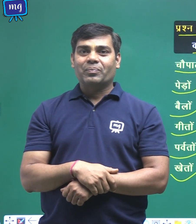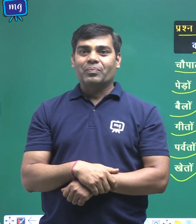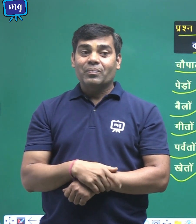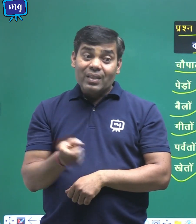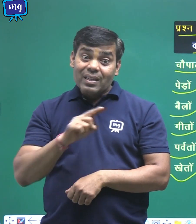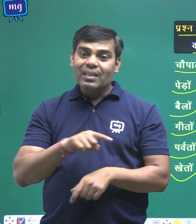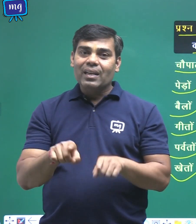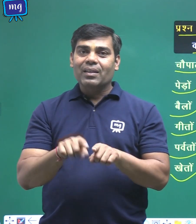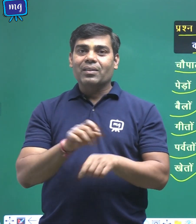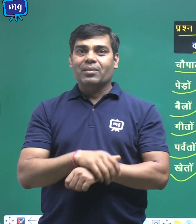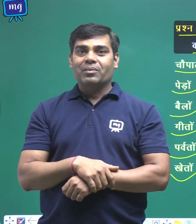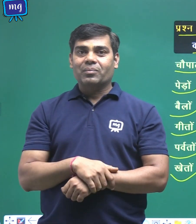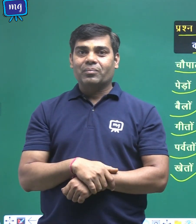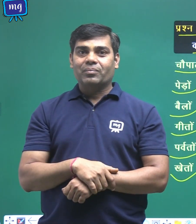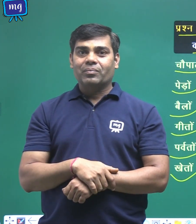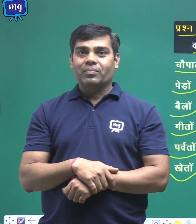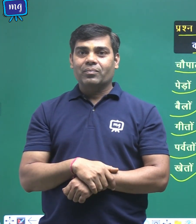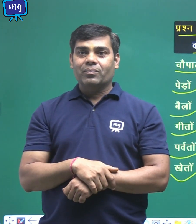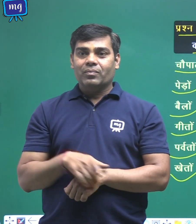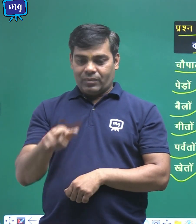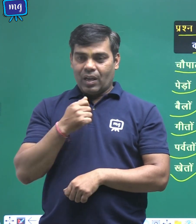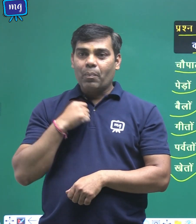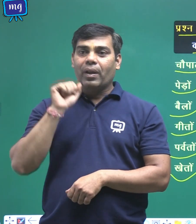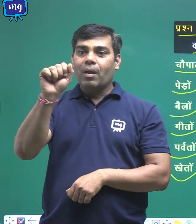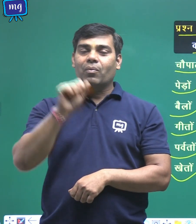इस तरह हमने आपको